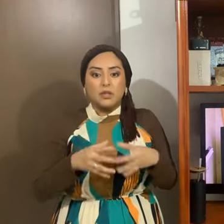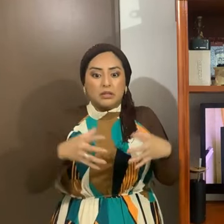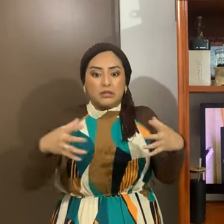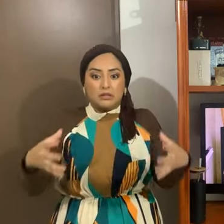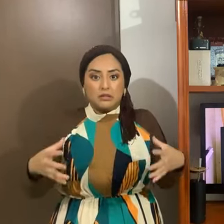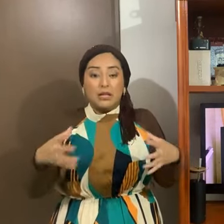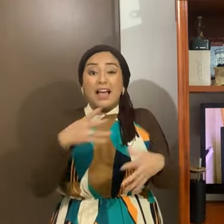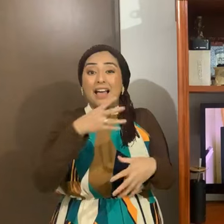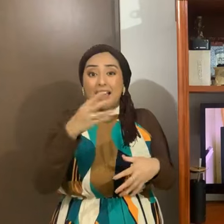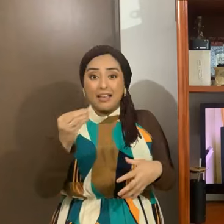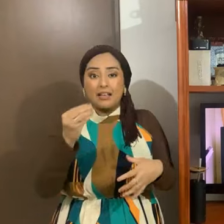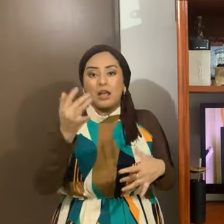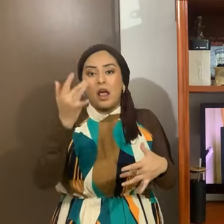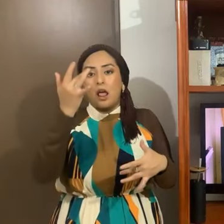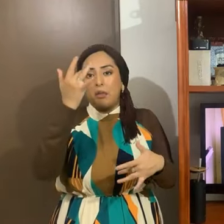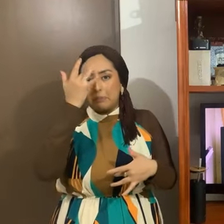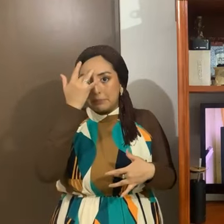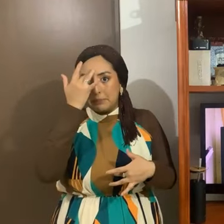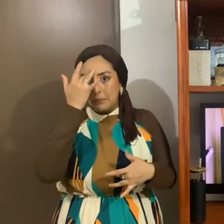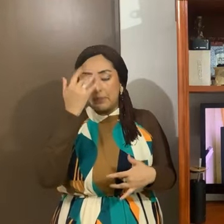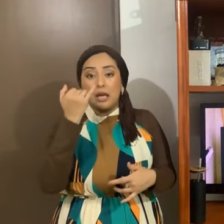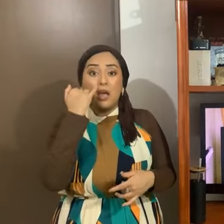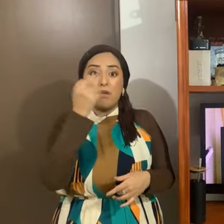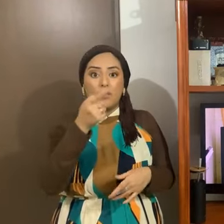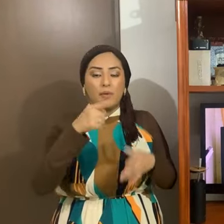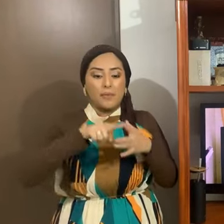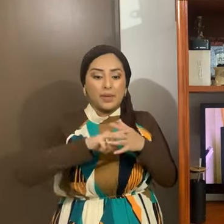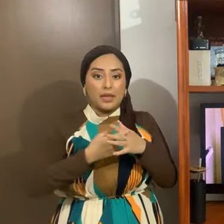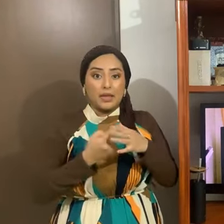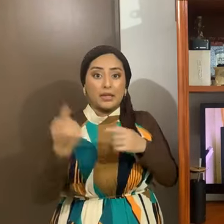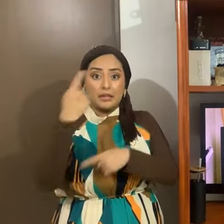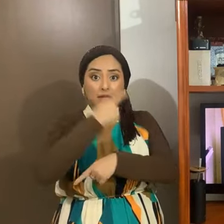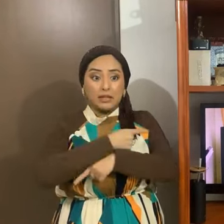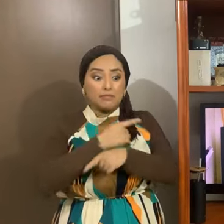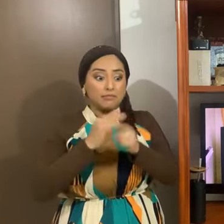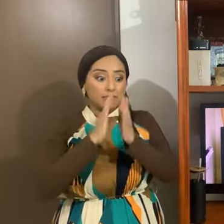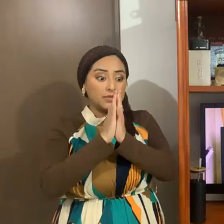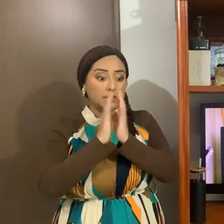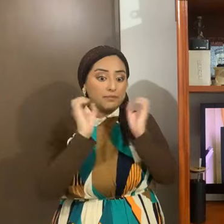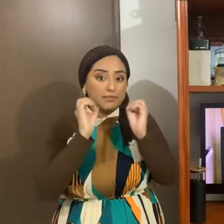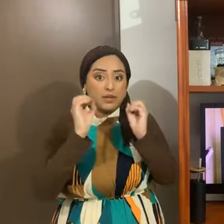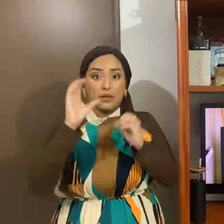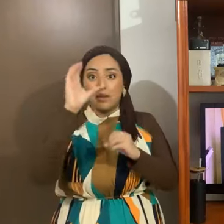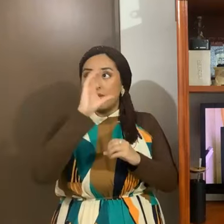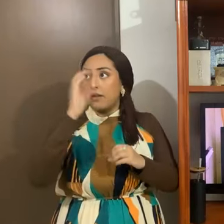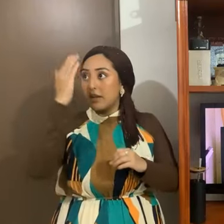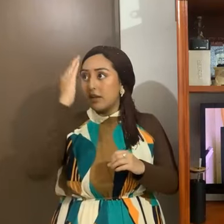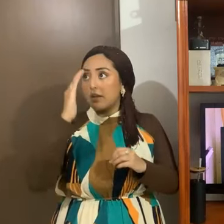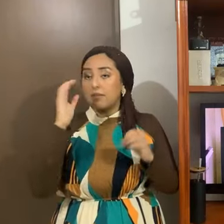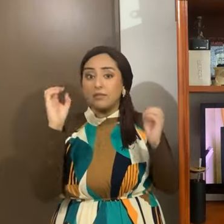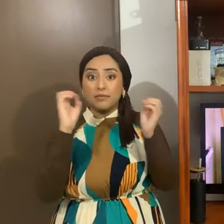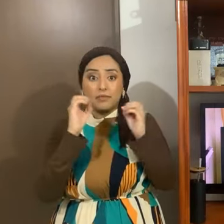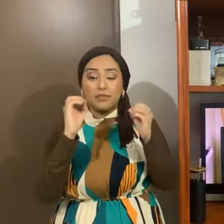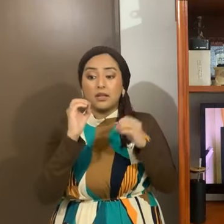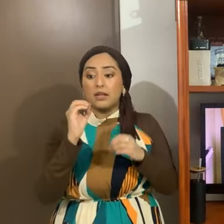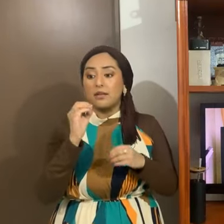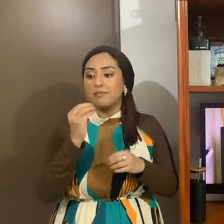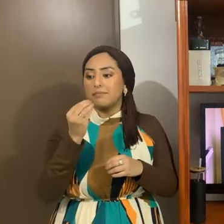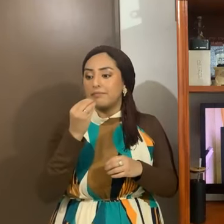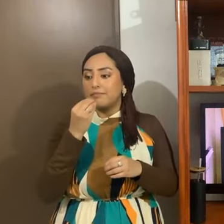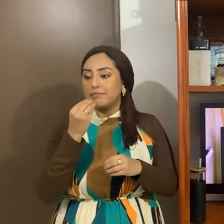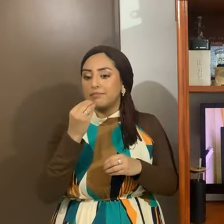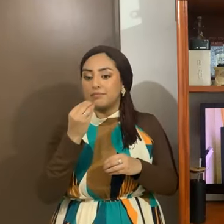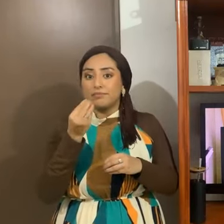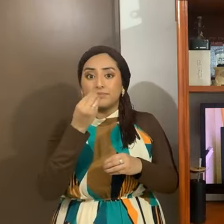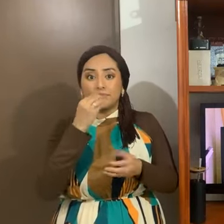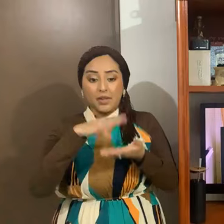Y además, enfermedad. Si tú empiezas tu día sin orar, sin buscar al Eterno, sin alimentarte de la palabra, si